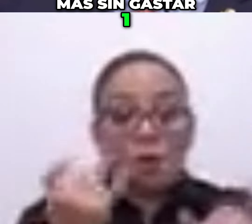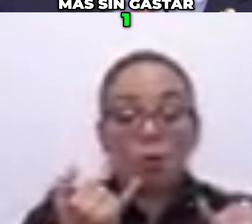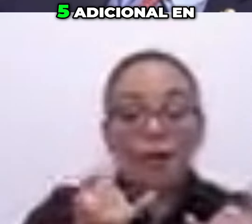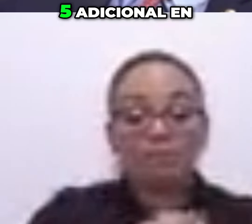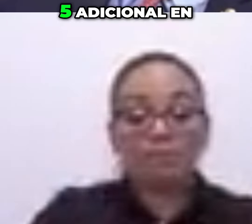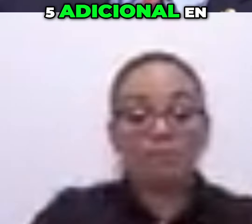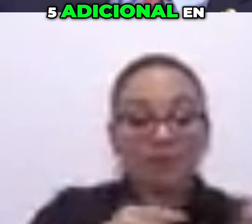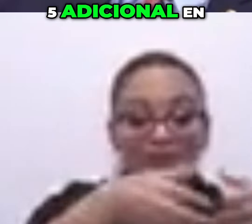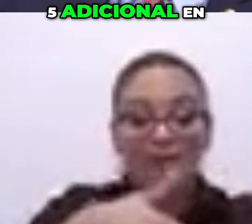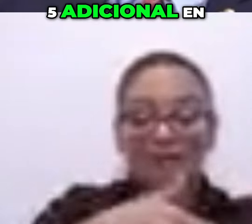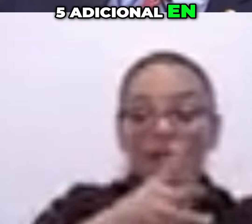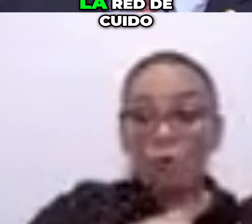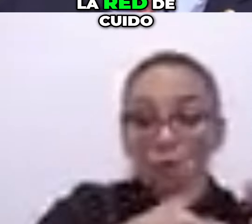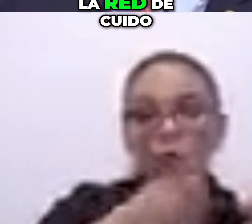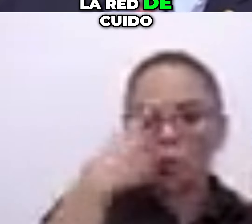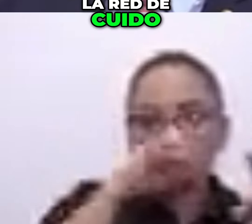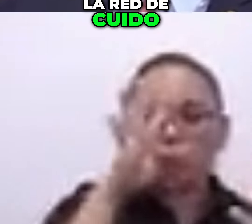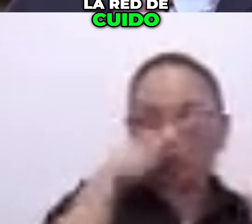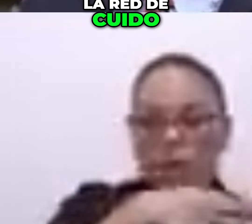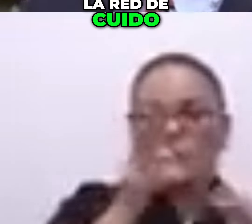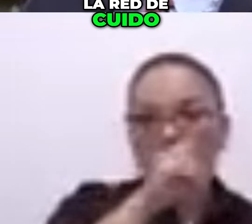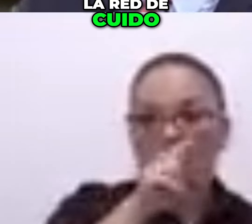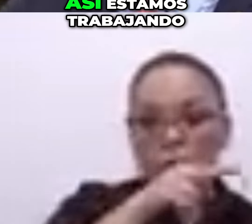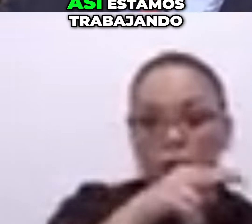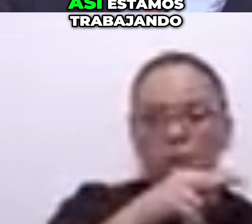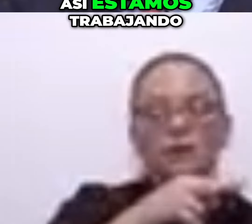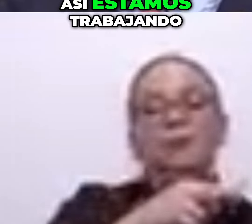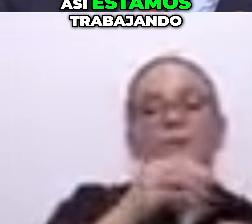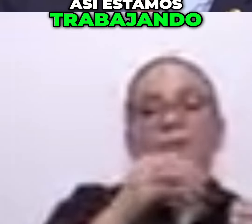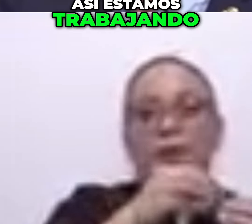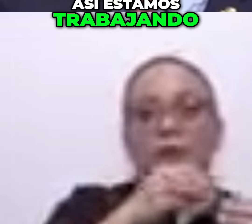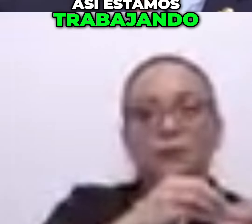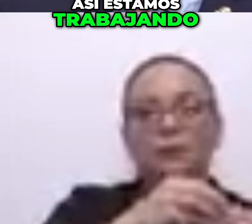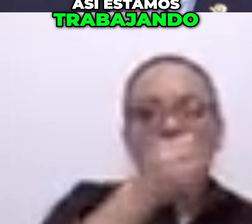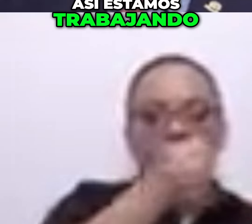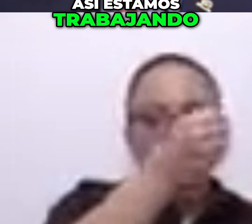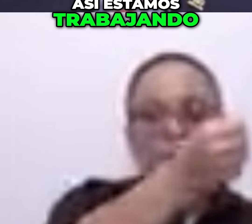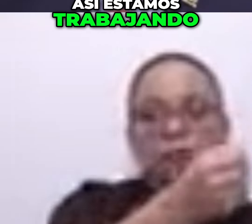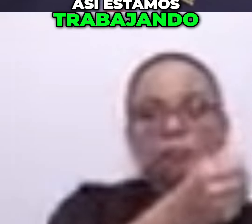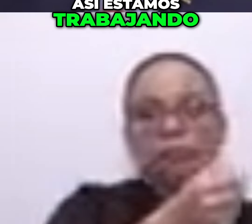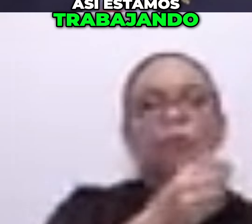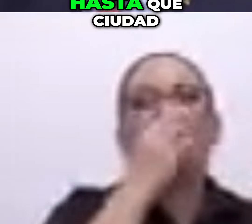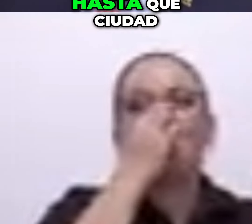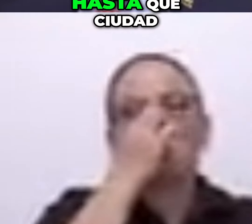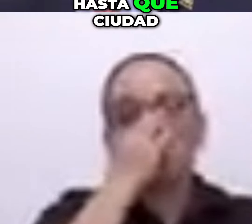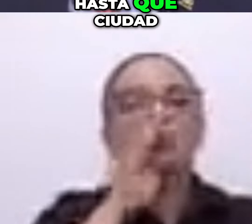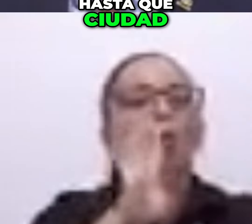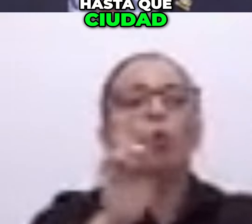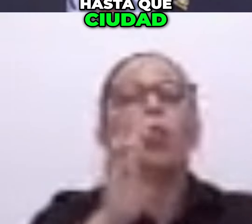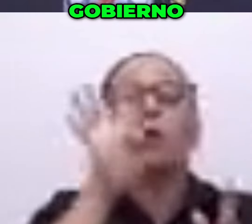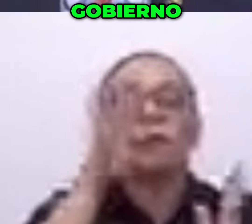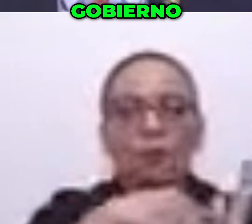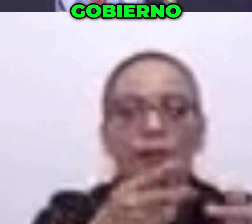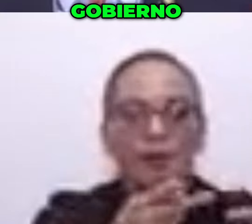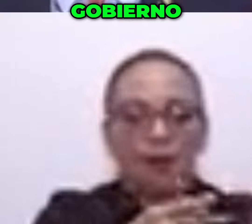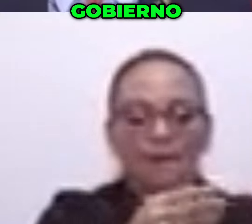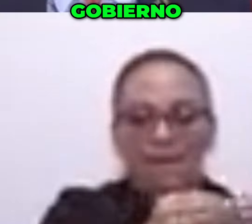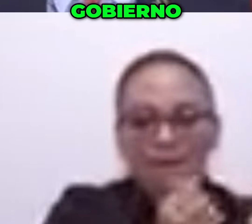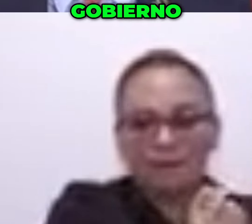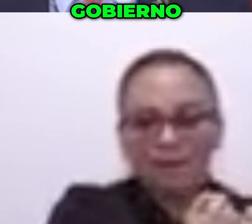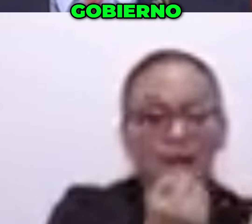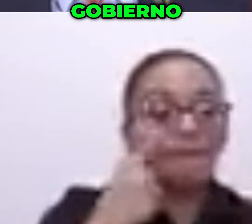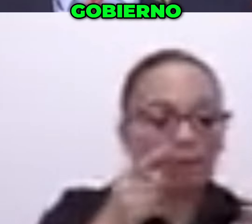gastar un 5 adicional en la red de cuido, así estamos trabajando hasta que Ciudad